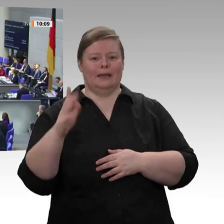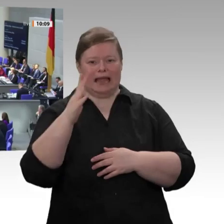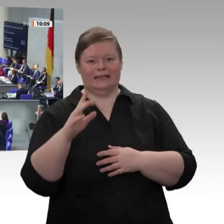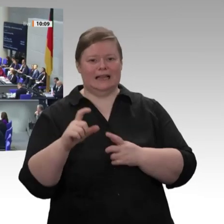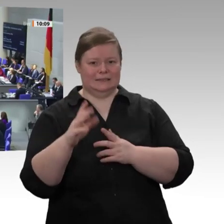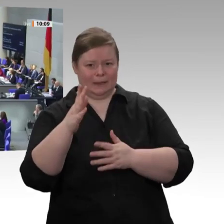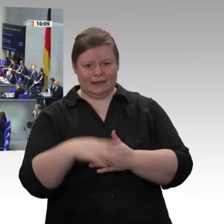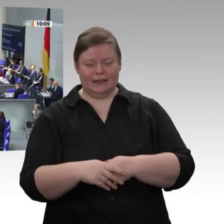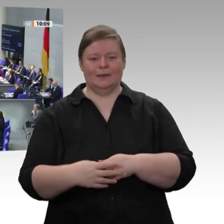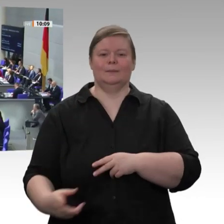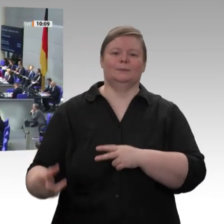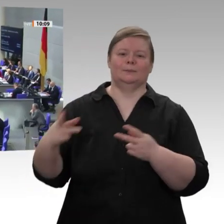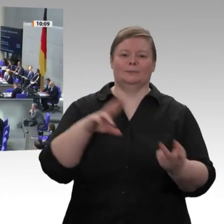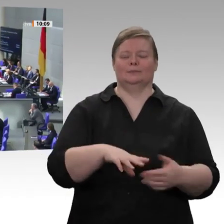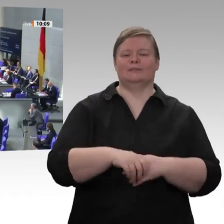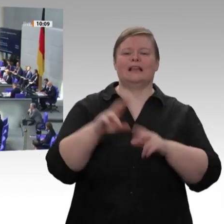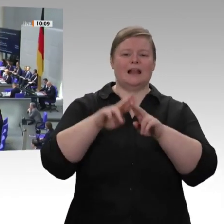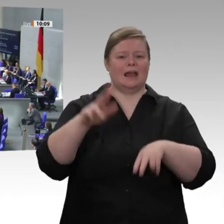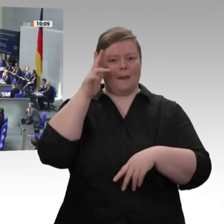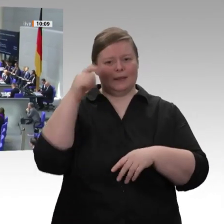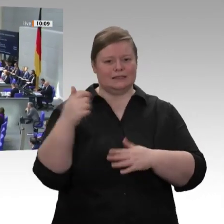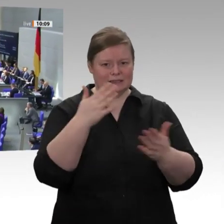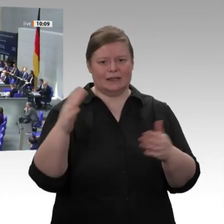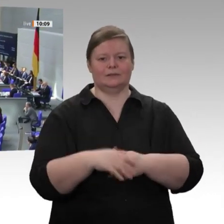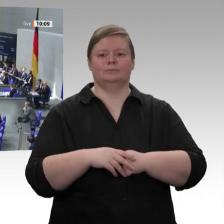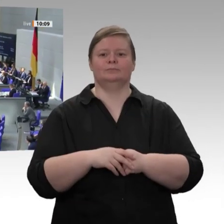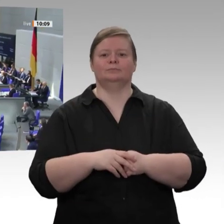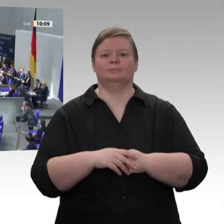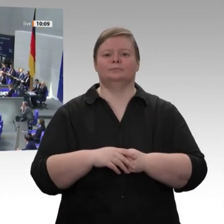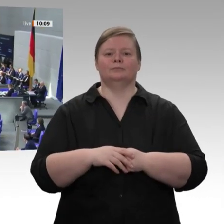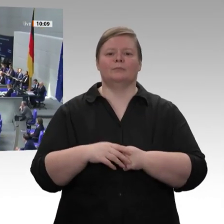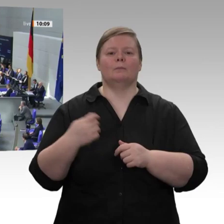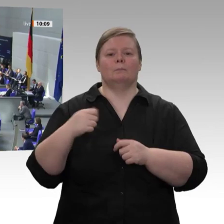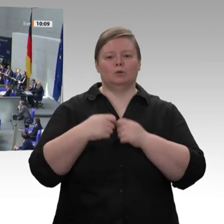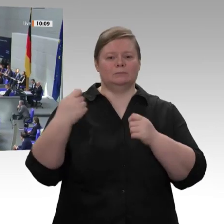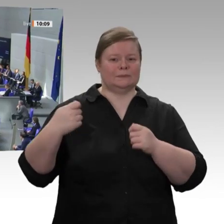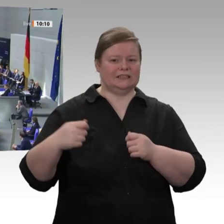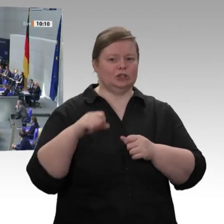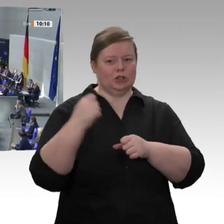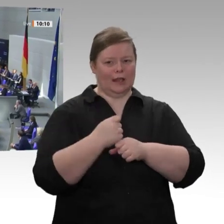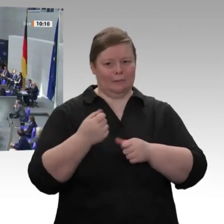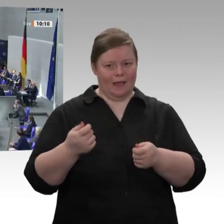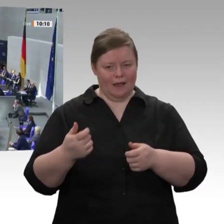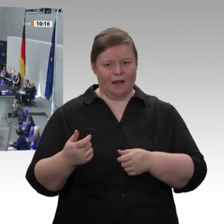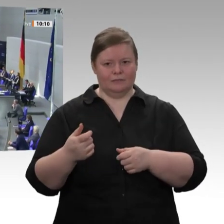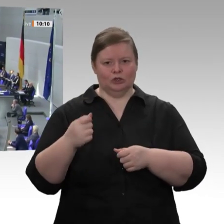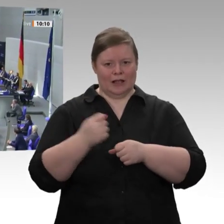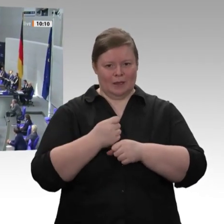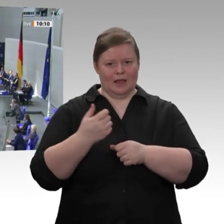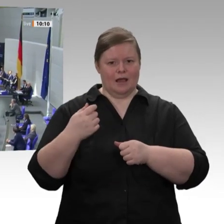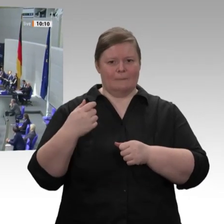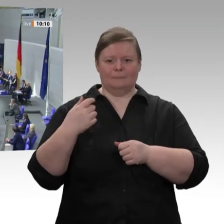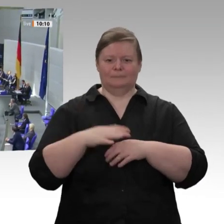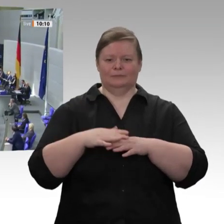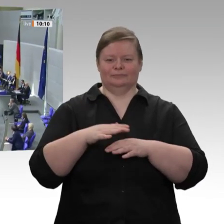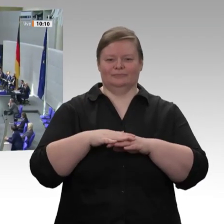Stunde. Und deswegen ganz klar zu sagen, in der Nacht des 19. Februar hat ein Rassist in Hanau einen